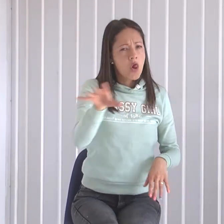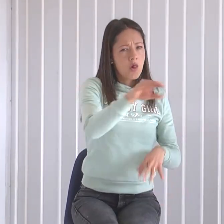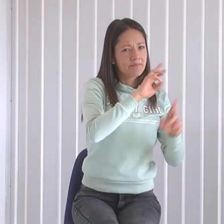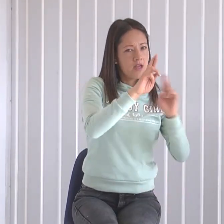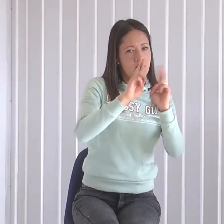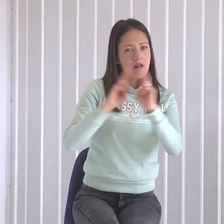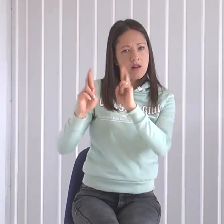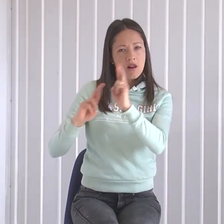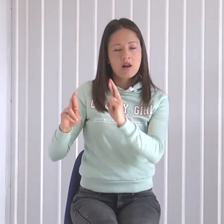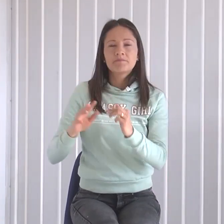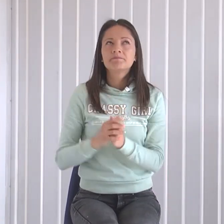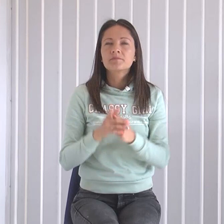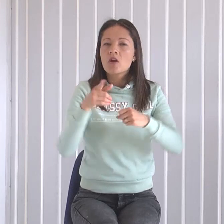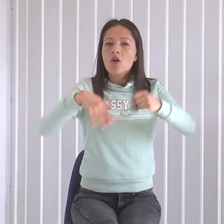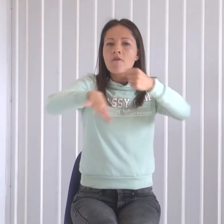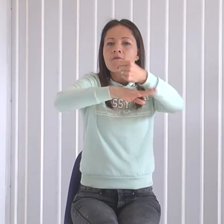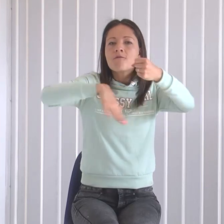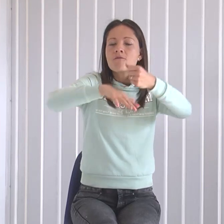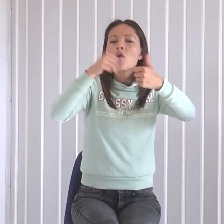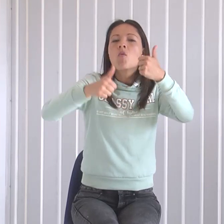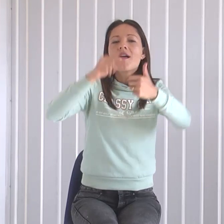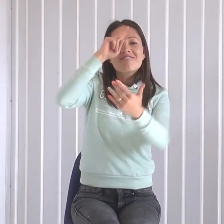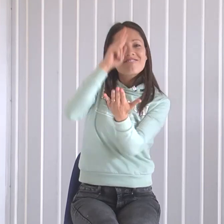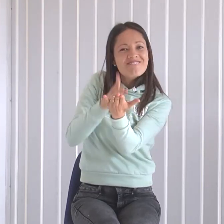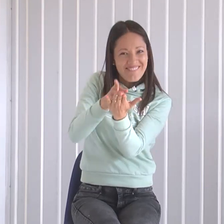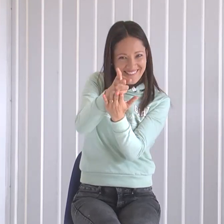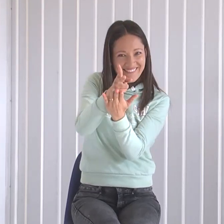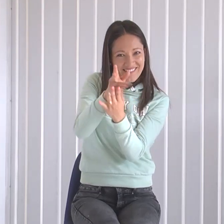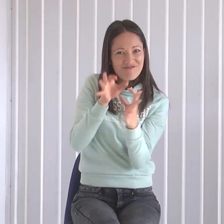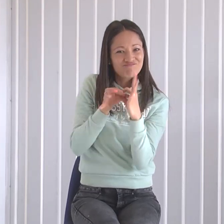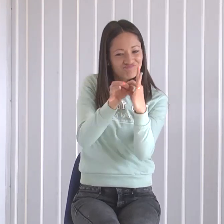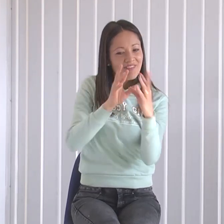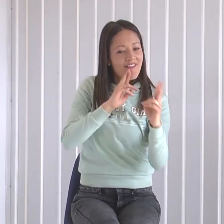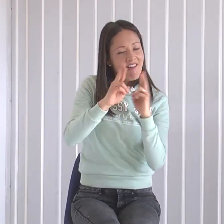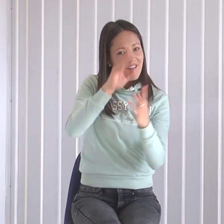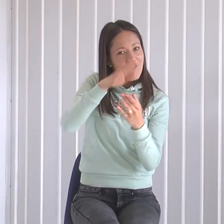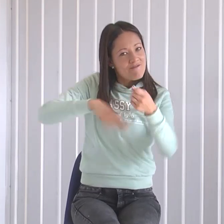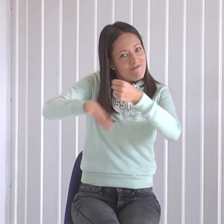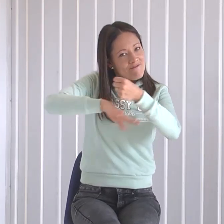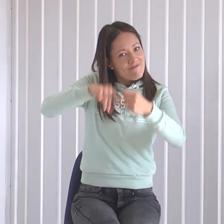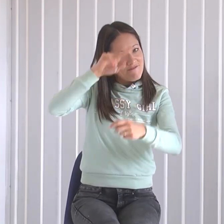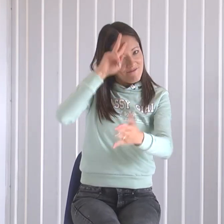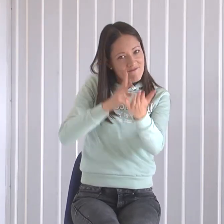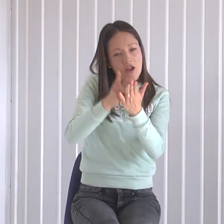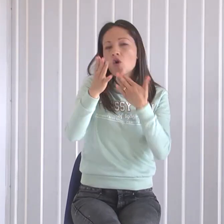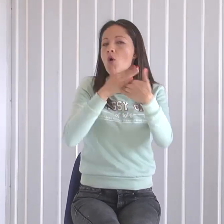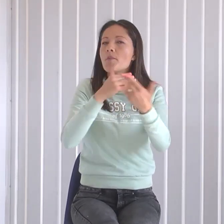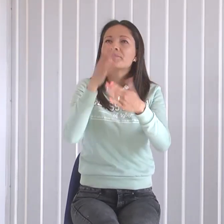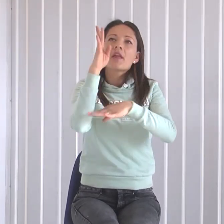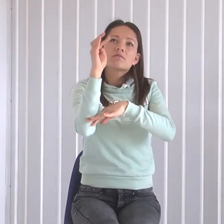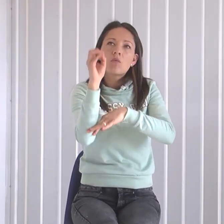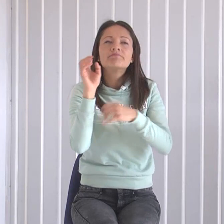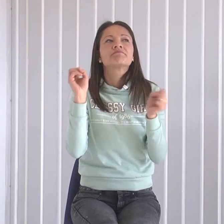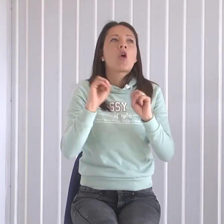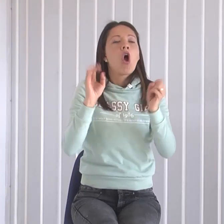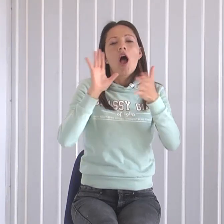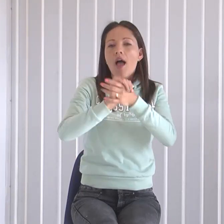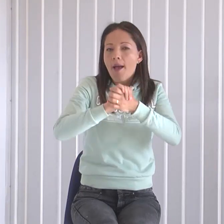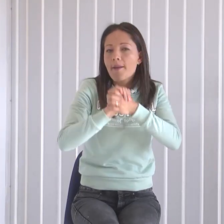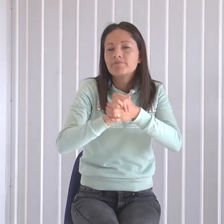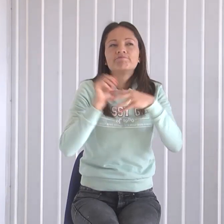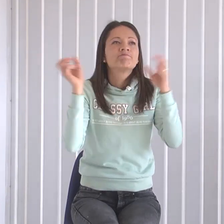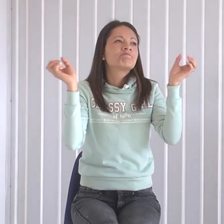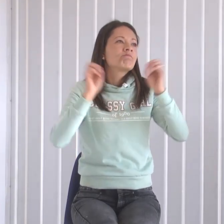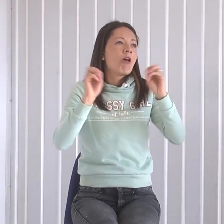algo fundamental que hay dentro de esa relación es la fidelidad. La fidelidad, no importa si son esposos, no importa si son amigos,